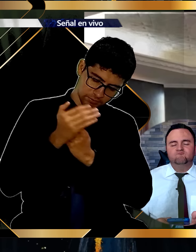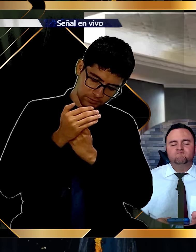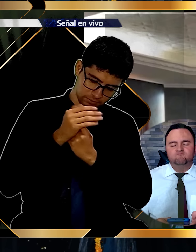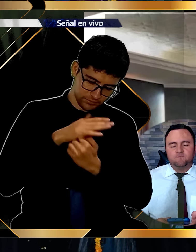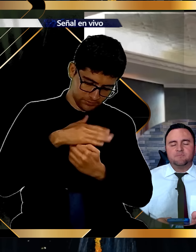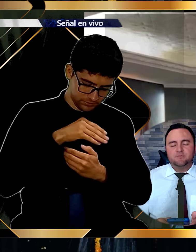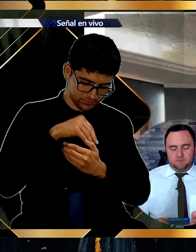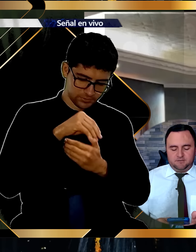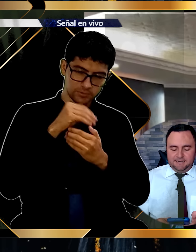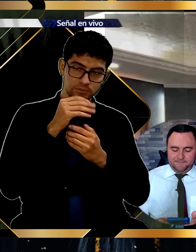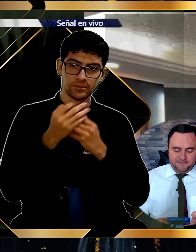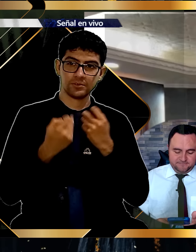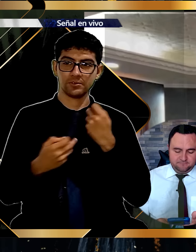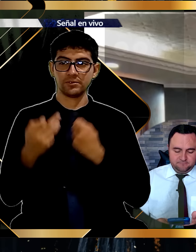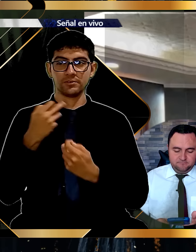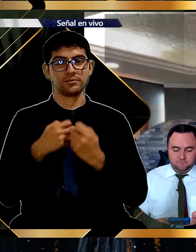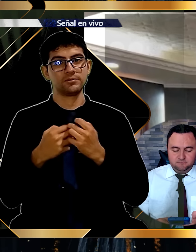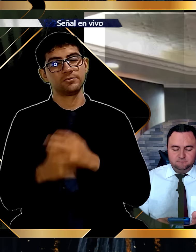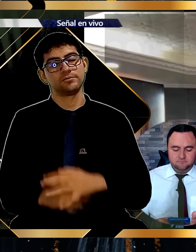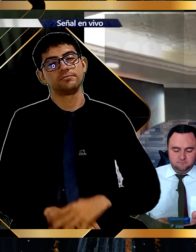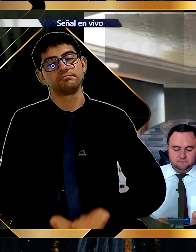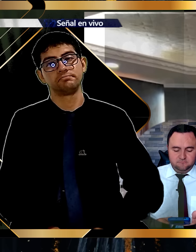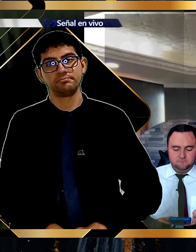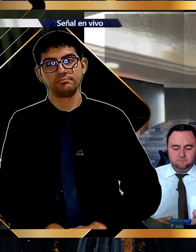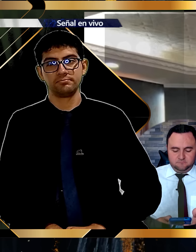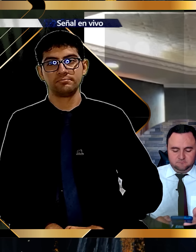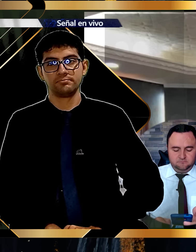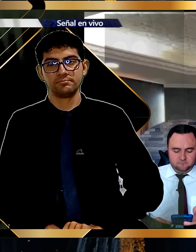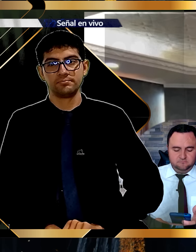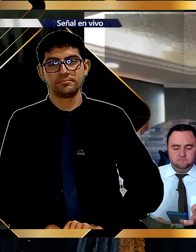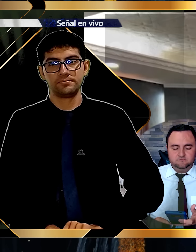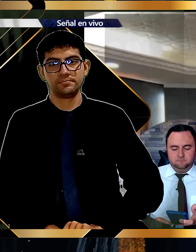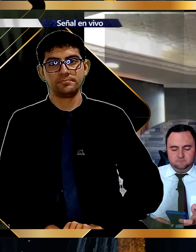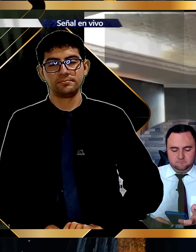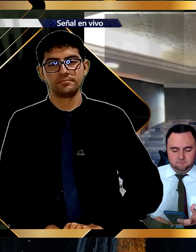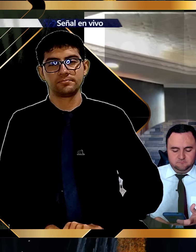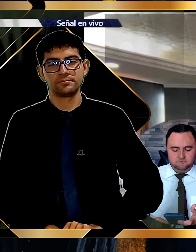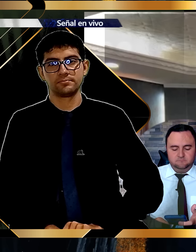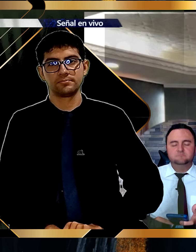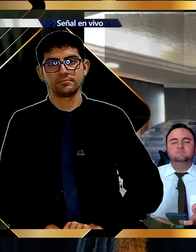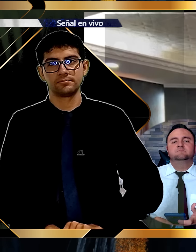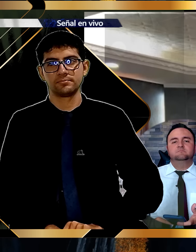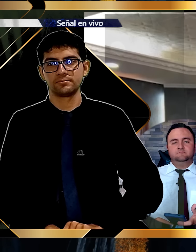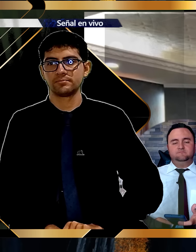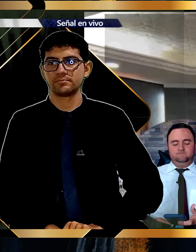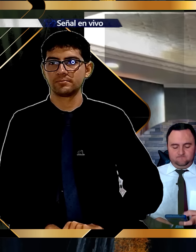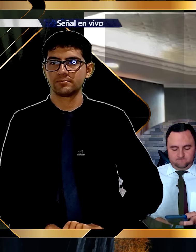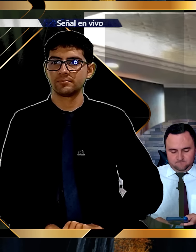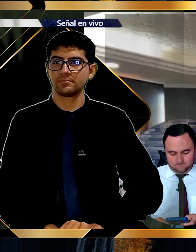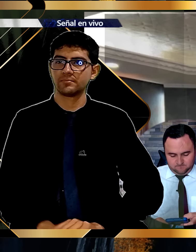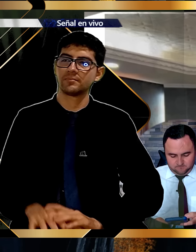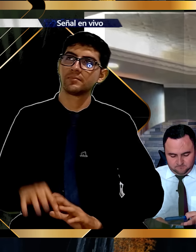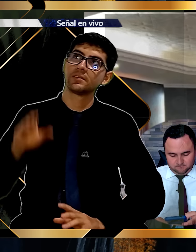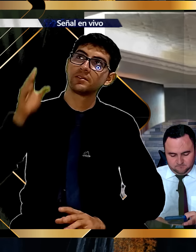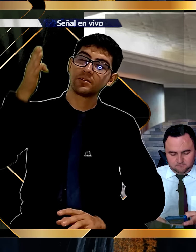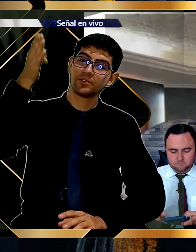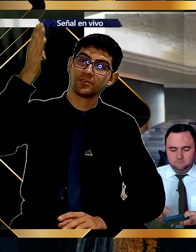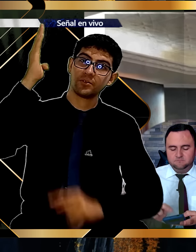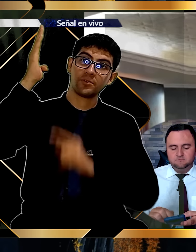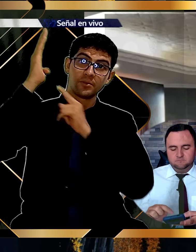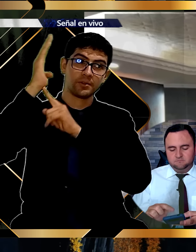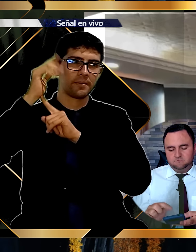adormecerá ni dormirá. Ese sí no duerme. El que vela por mí no